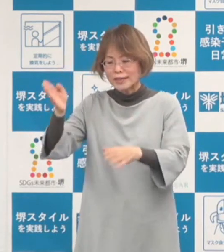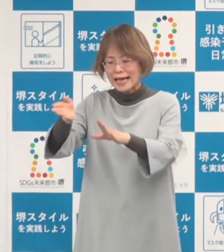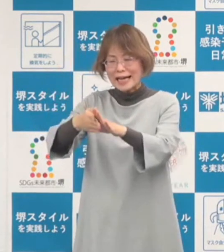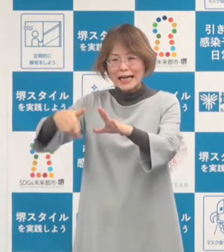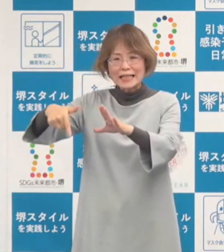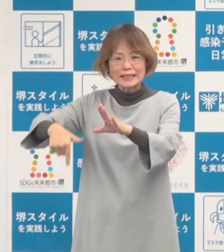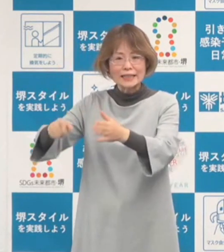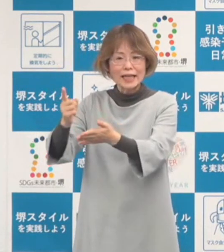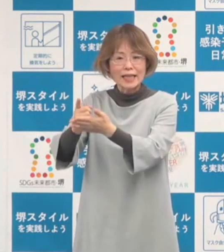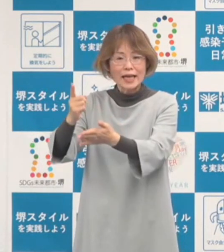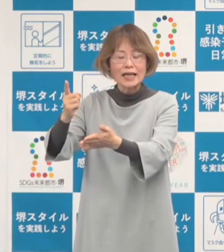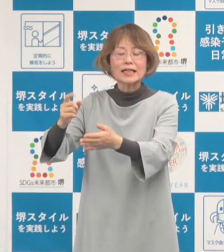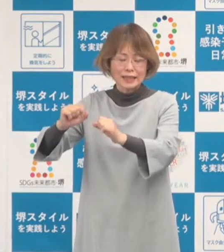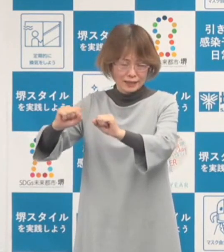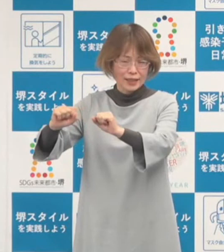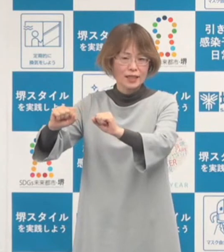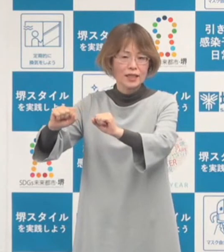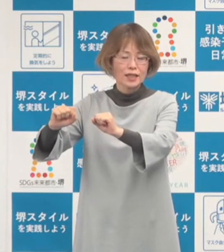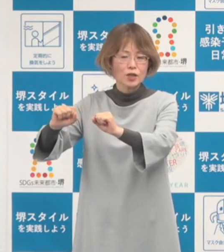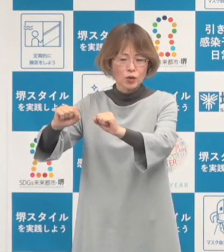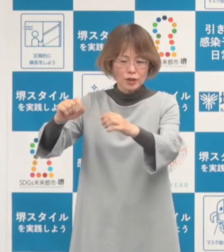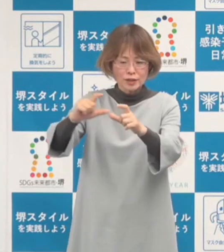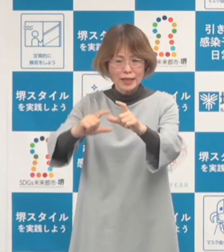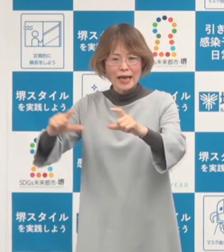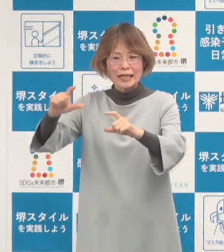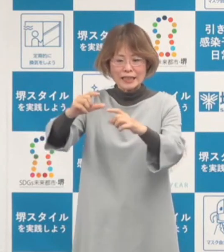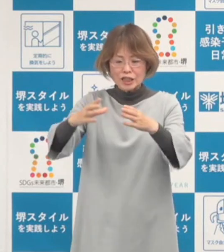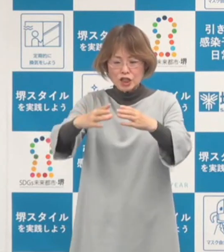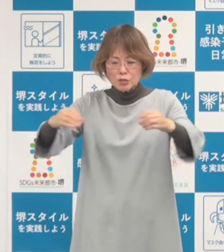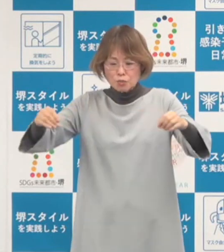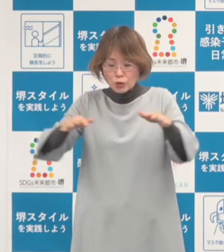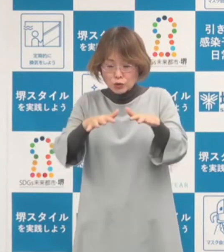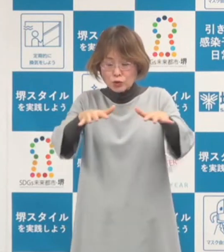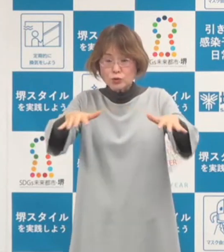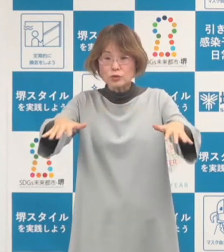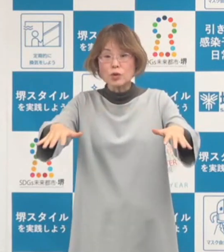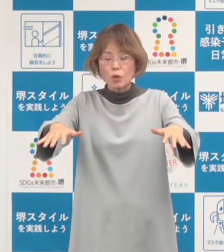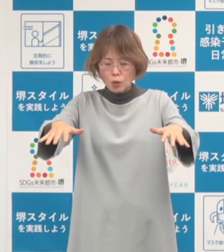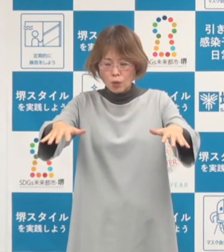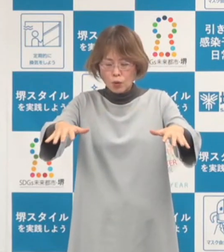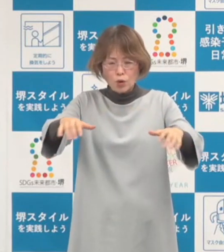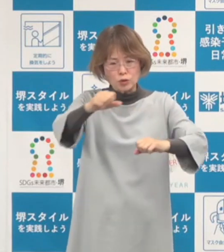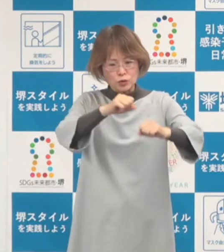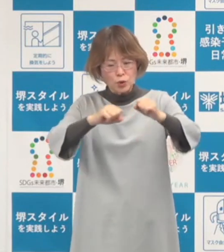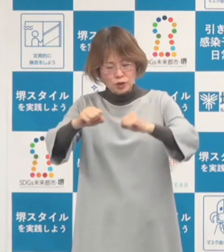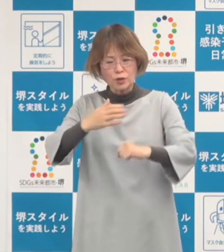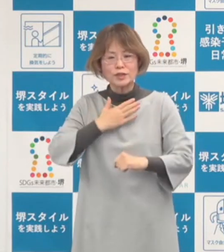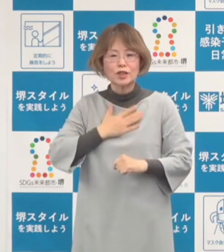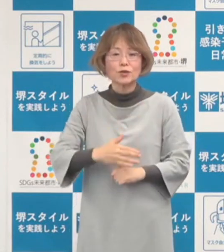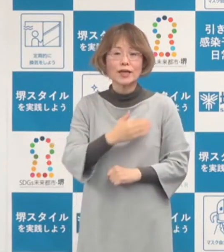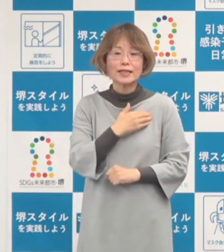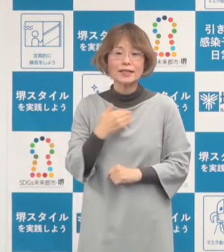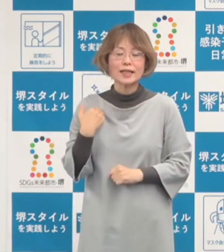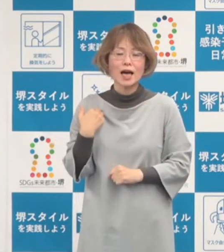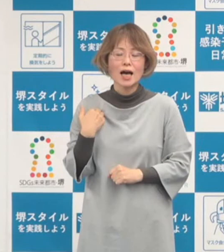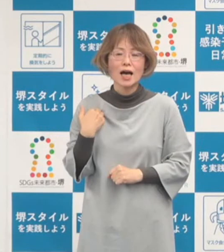が、より日本中のさまざまな取り組みを知ることができました。ですので、今回のこの